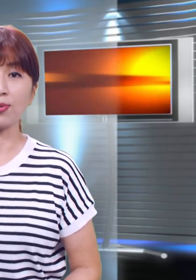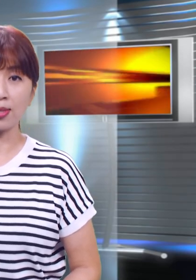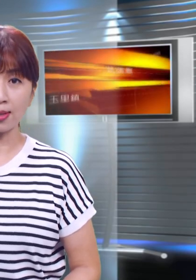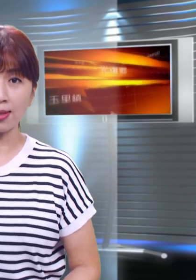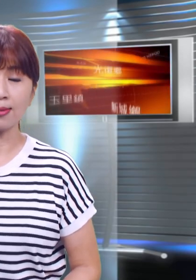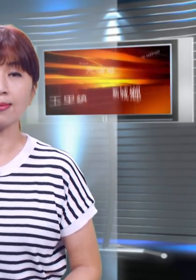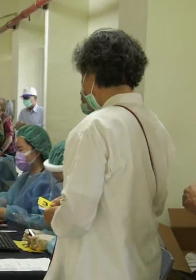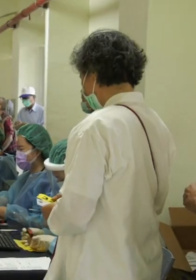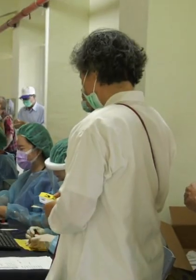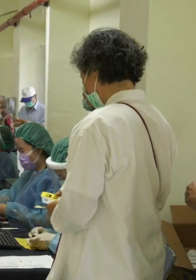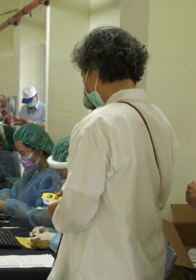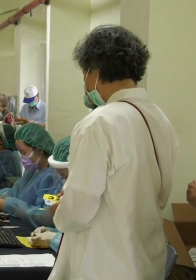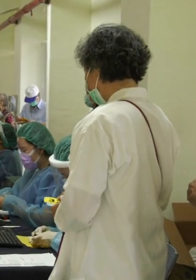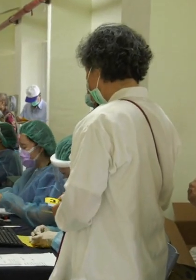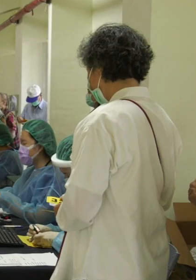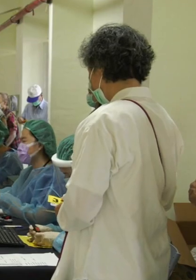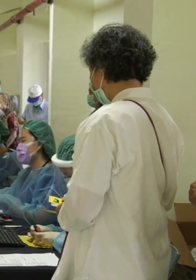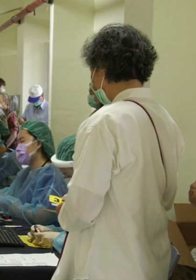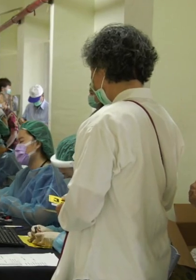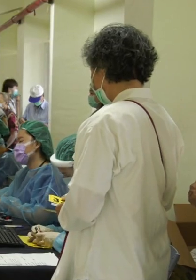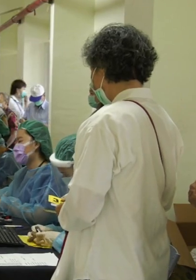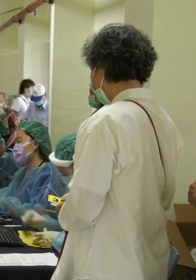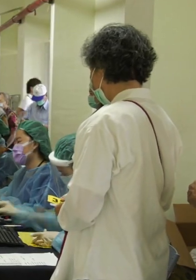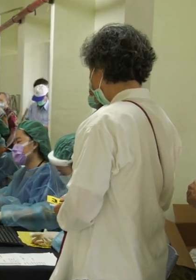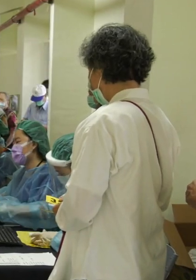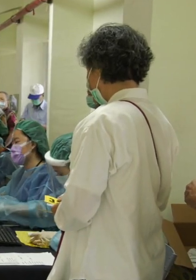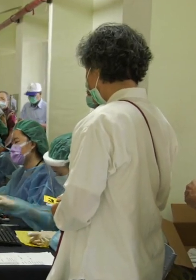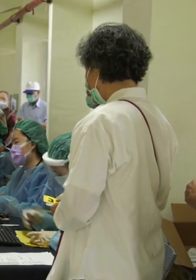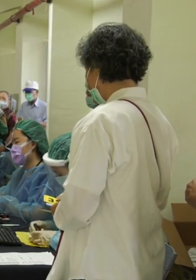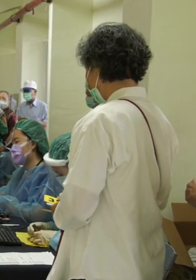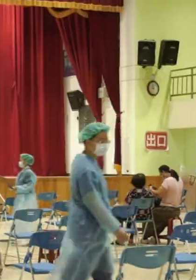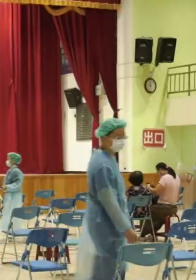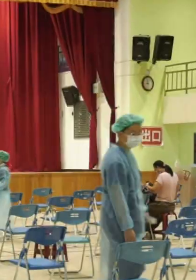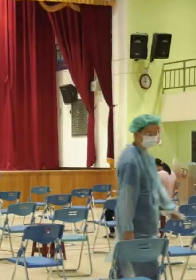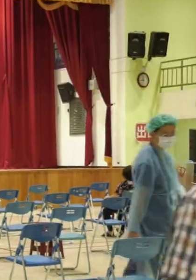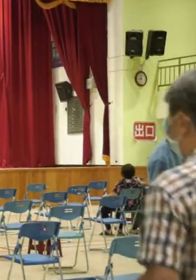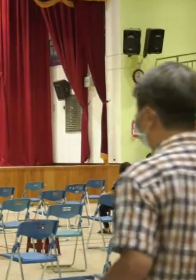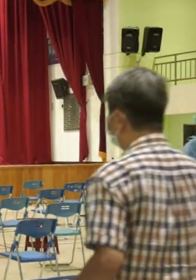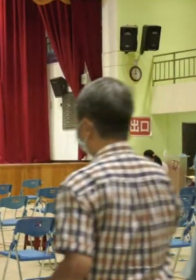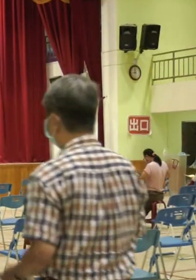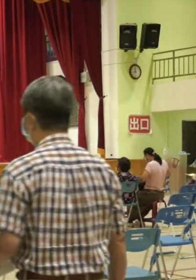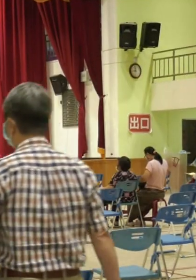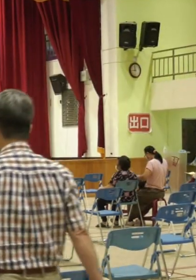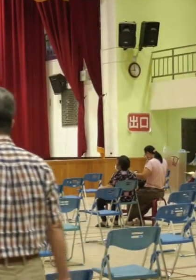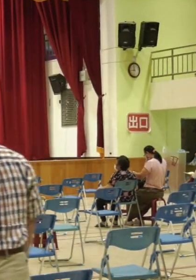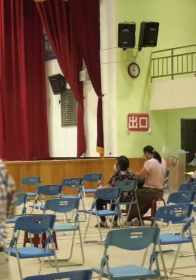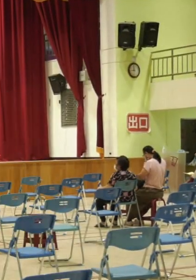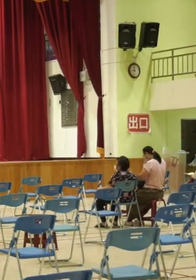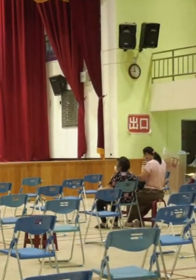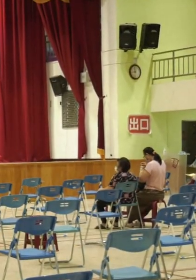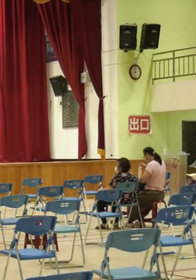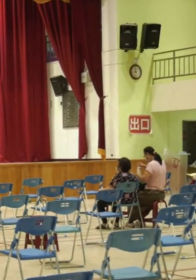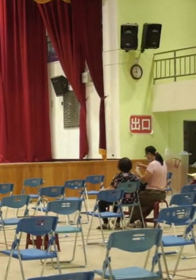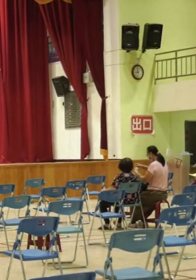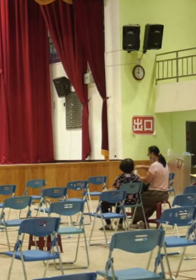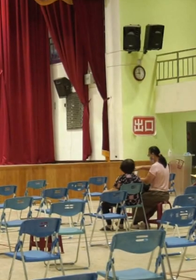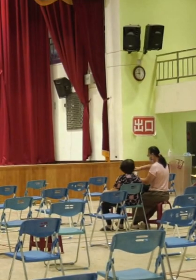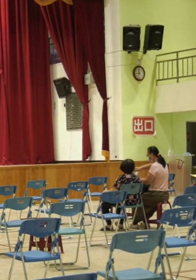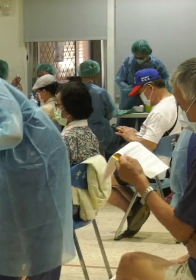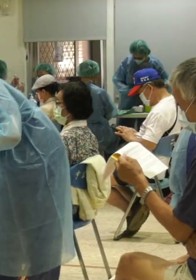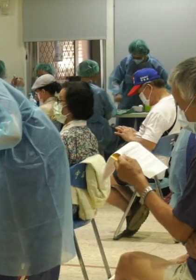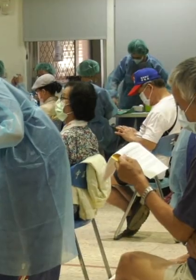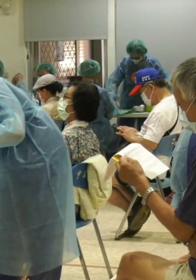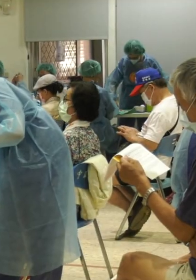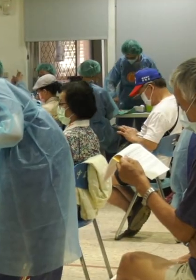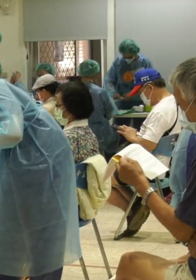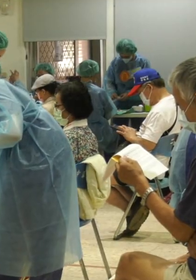礼券的。 花莲县针对65岁以上长辈接种第一、二剂疫苗，加码送500元礼券，加上中央补助